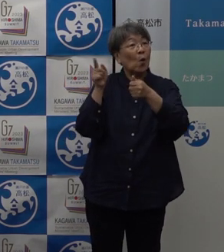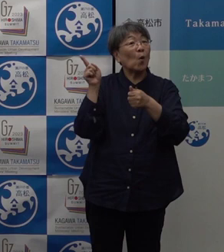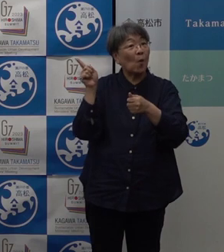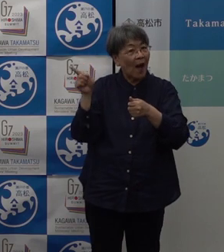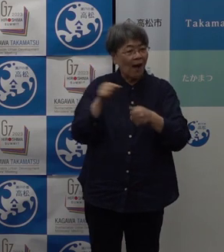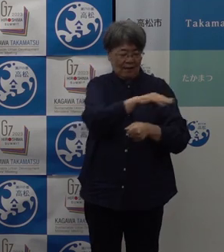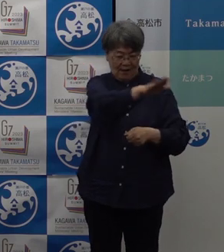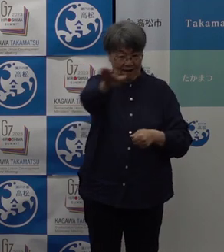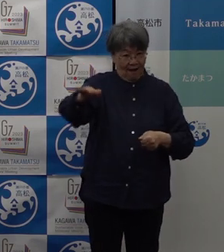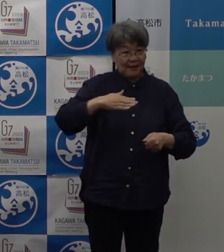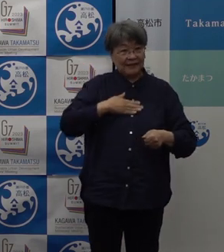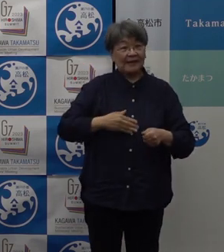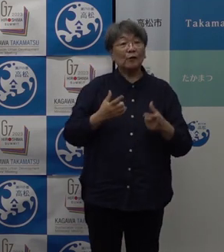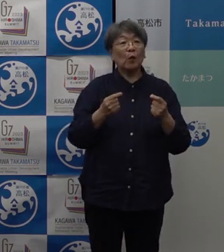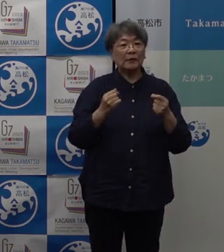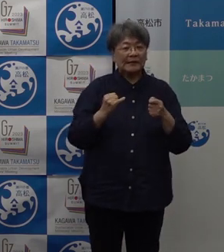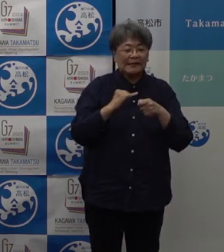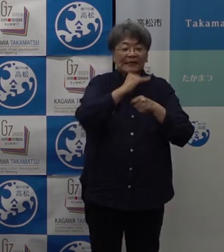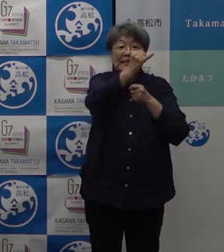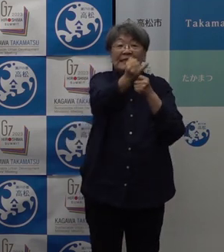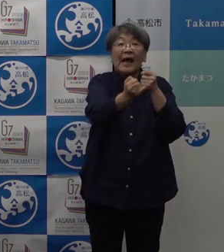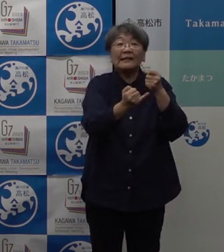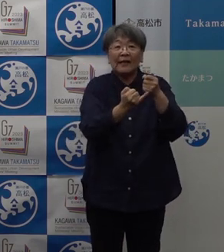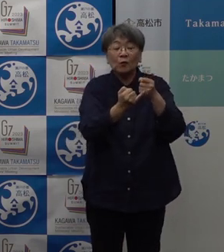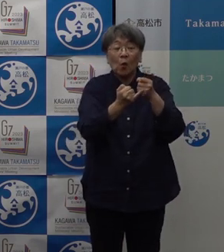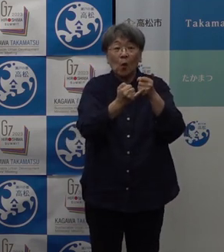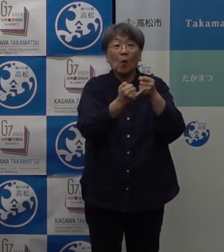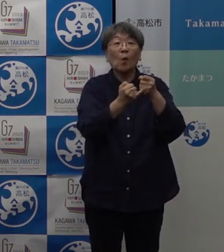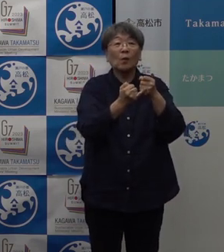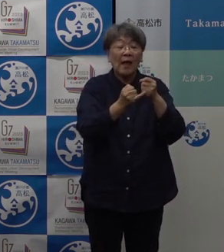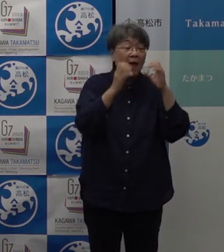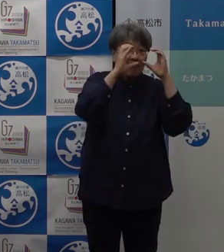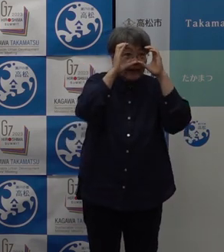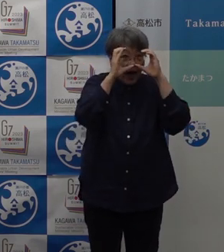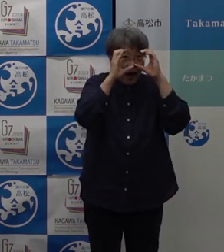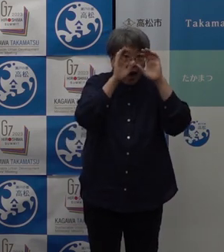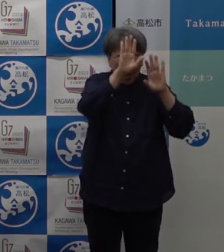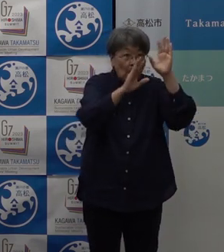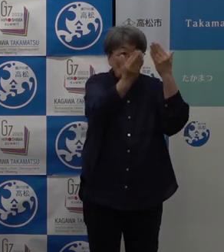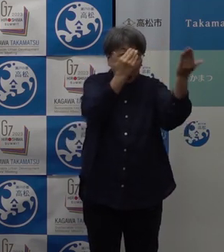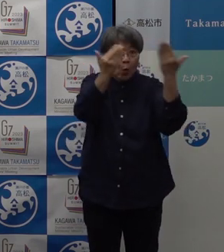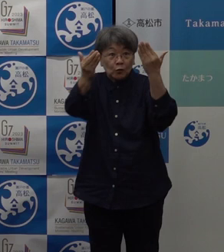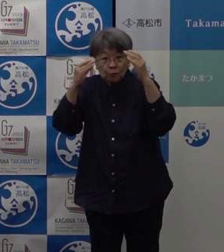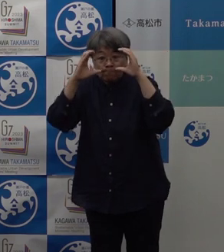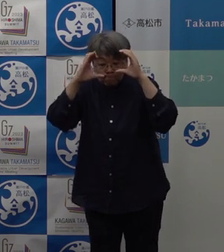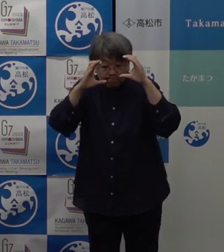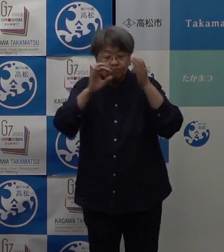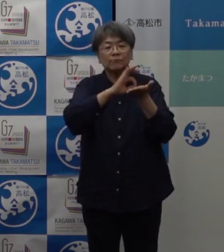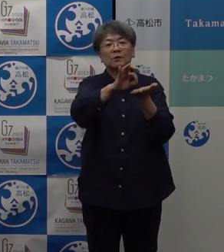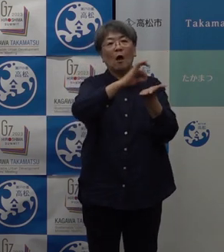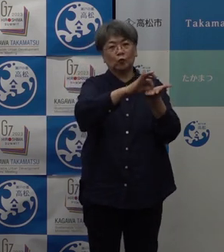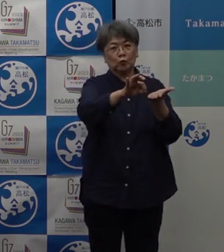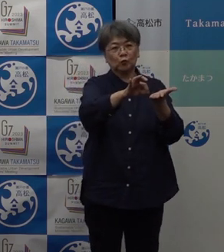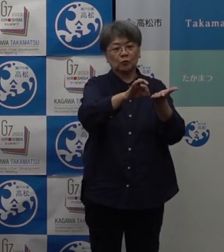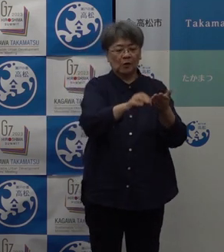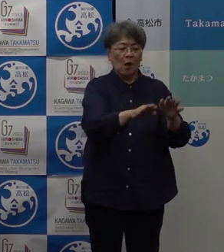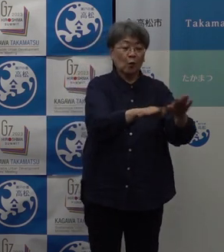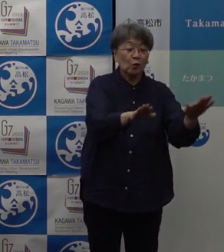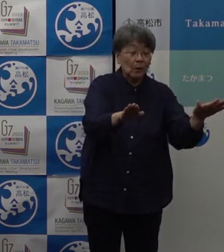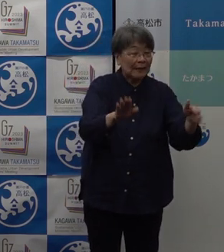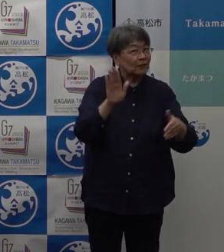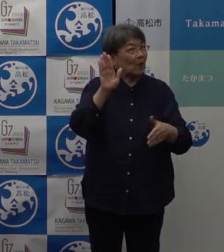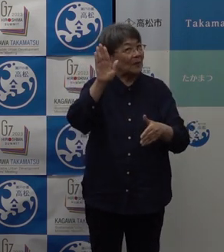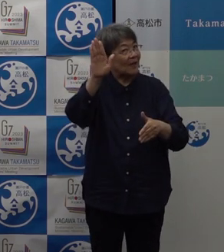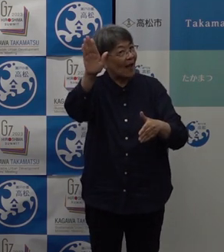すでにご承知かと思いますが、インターネット上の仮想空間、メタバースを活用いたしまして、子どもたちに未来